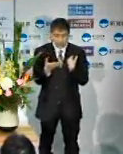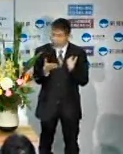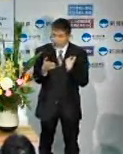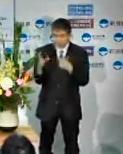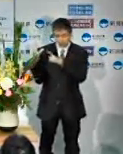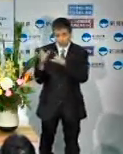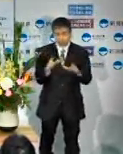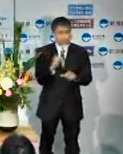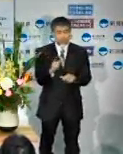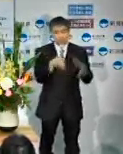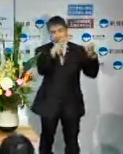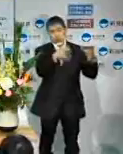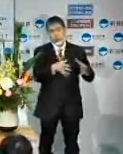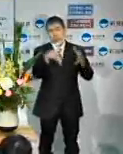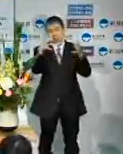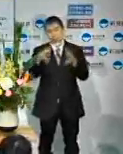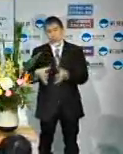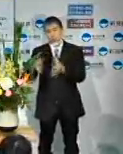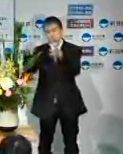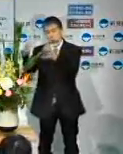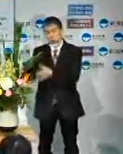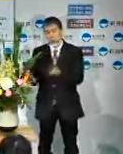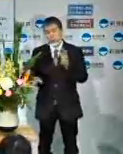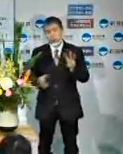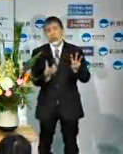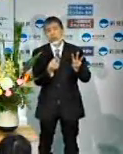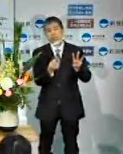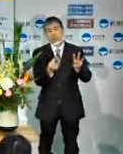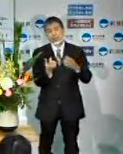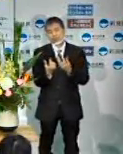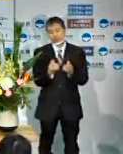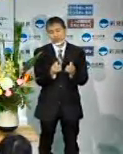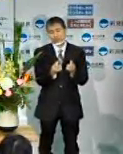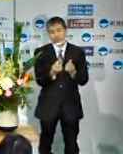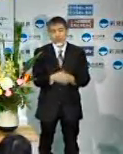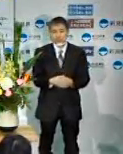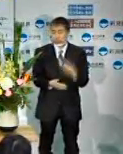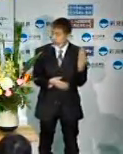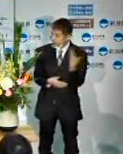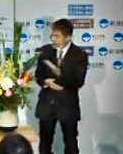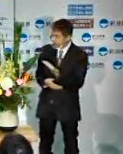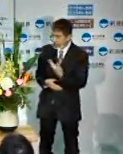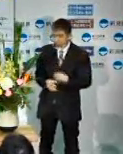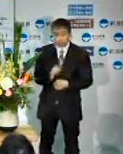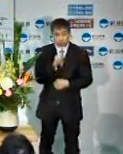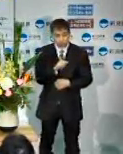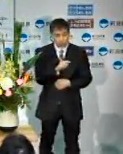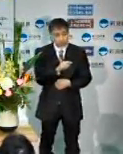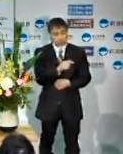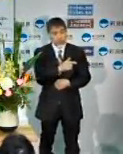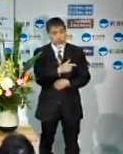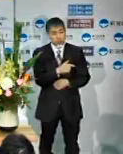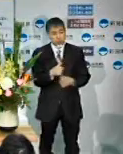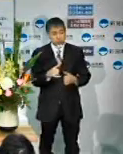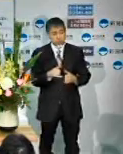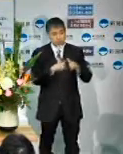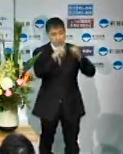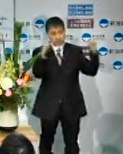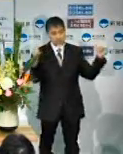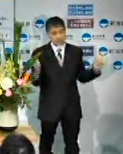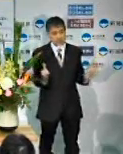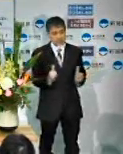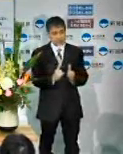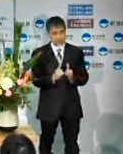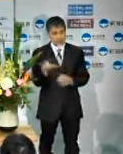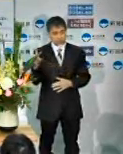つは変わらないと思いますね。はい、 その中でも、いろんな課題、深刻度ありますけど、人口減少問